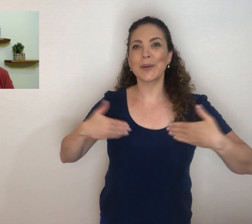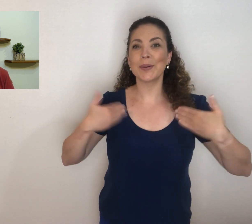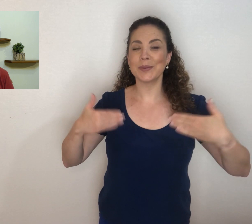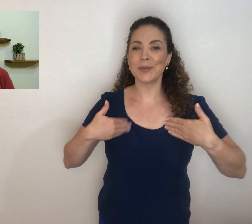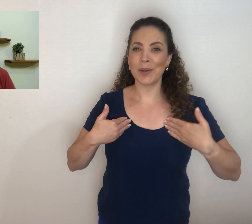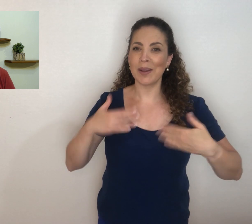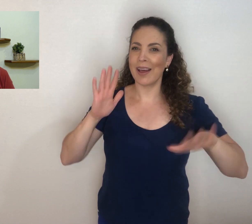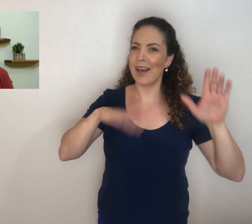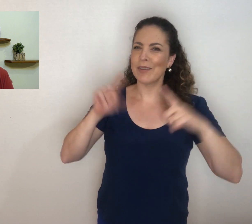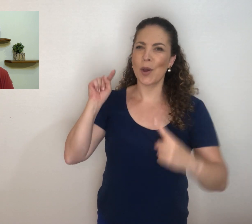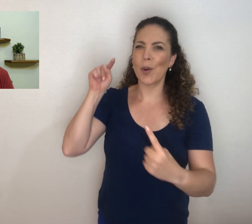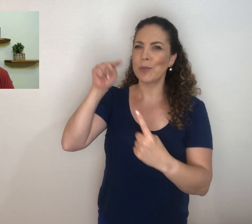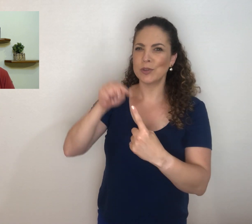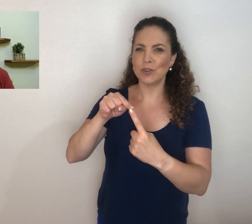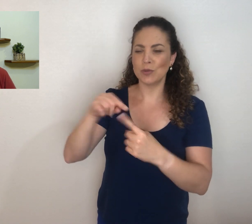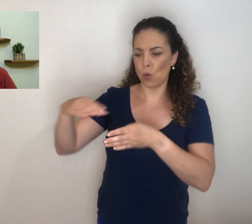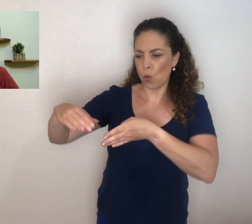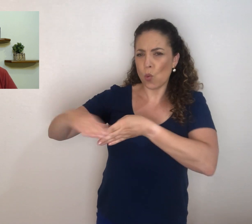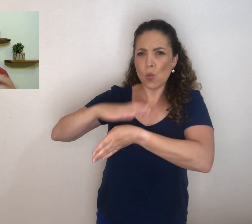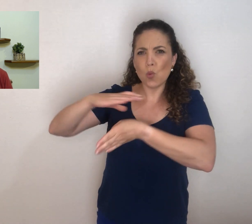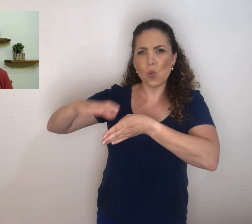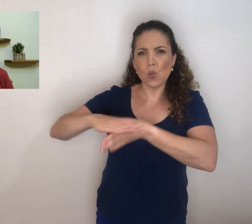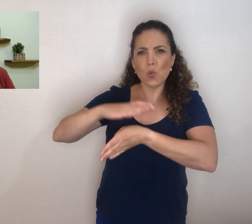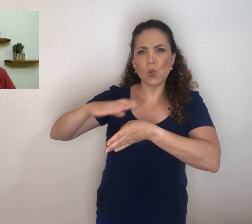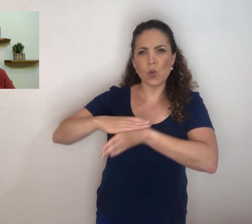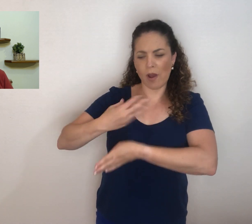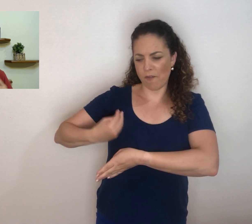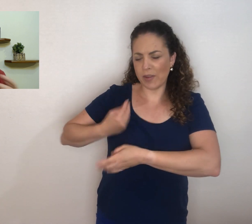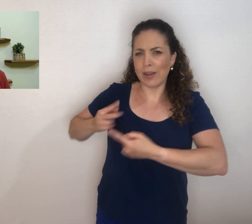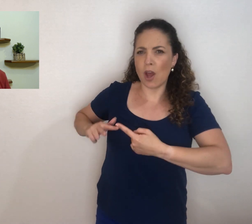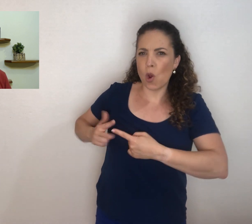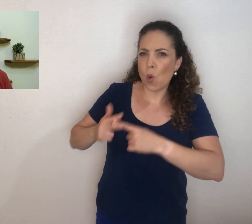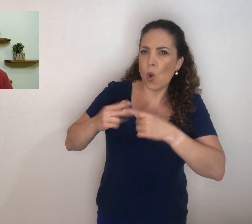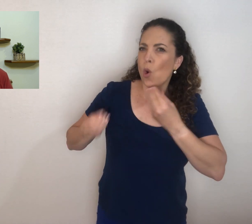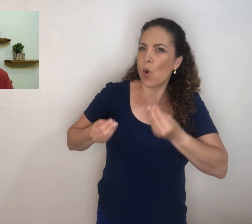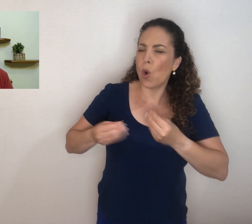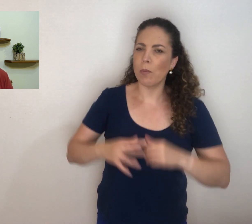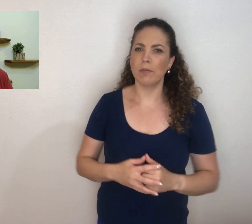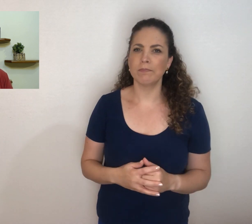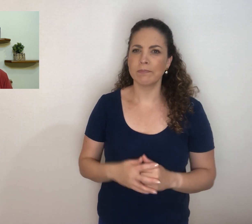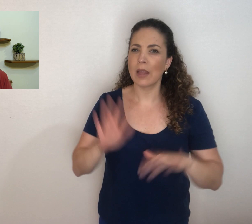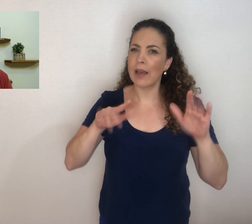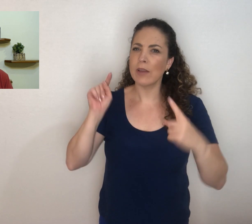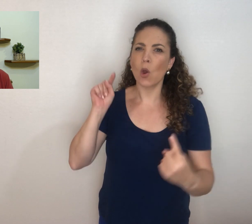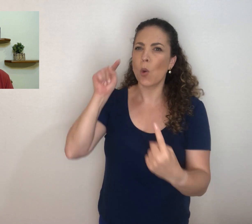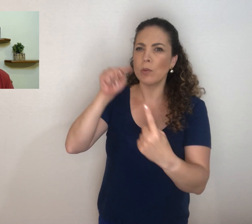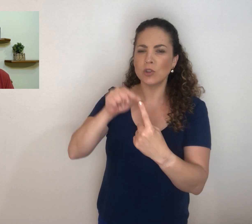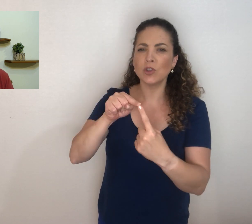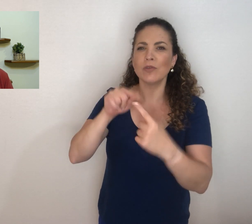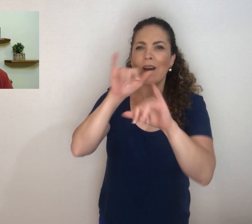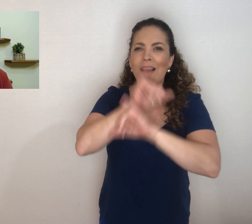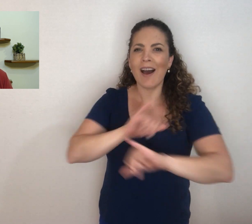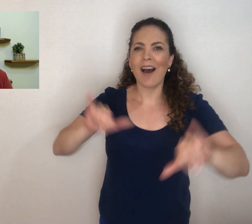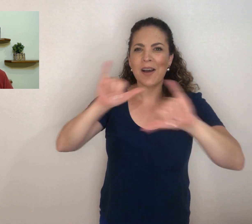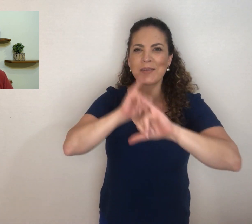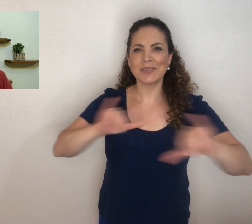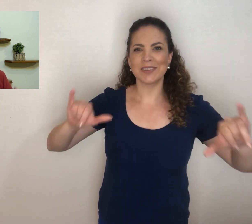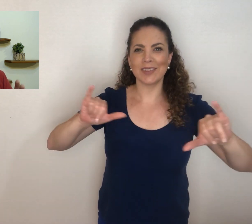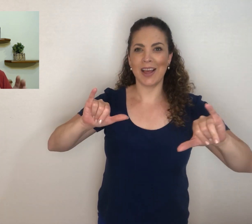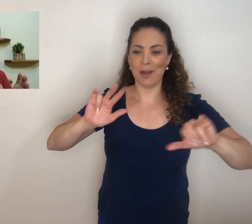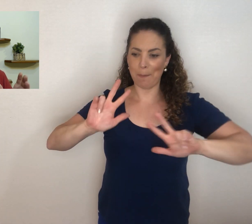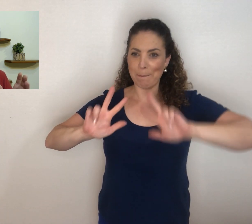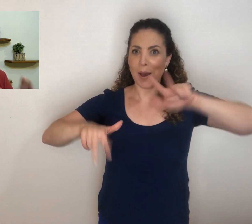outras vezes, trazendo advertências, às vezes, nos trazendo boas notícias, notícia